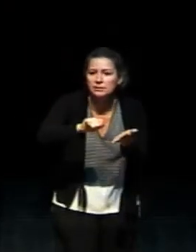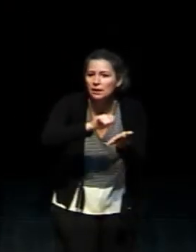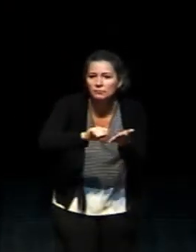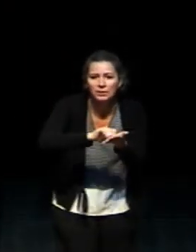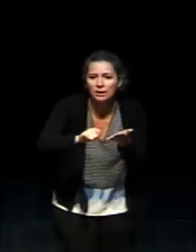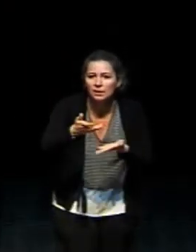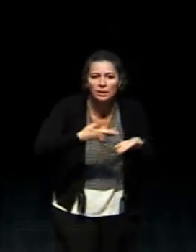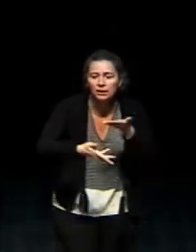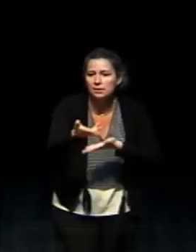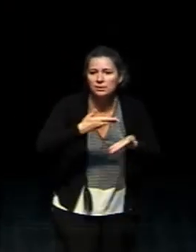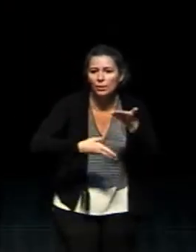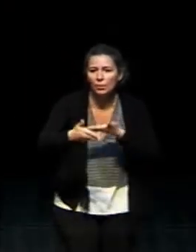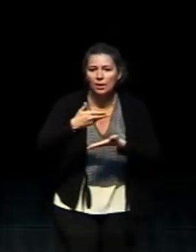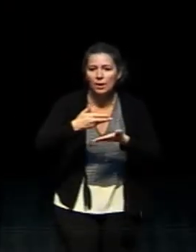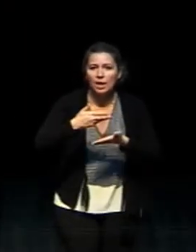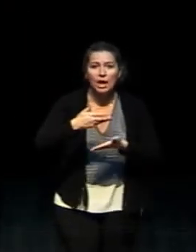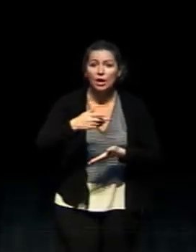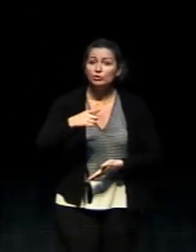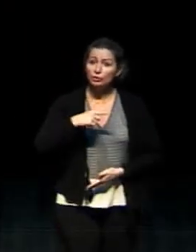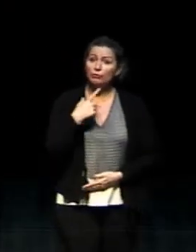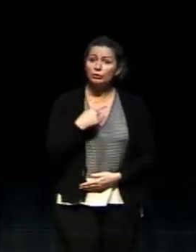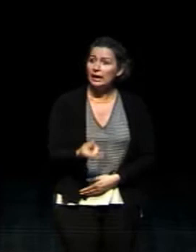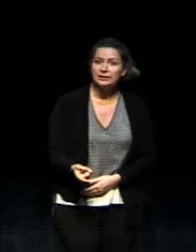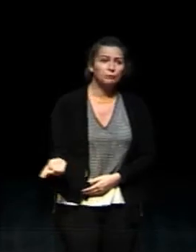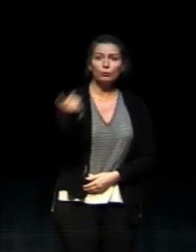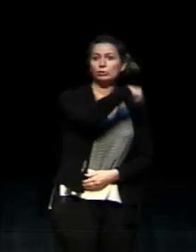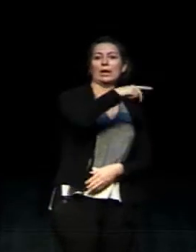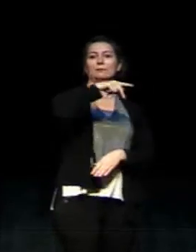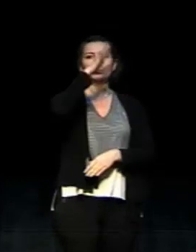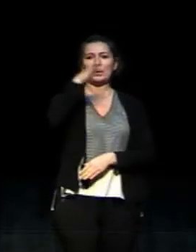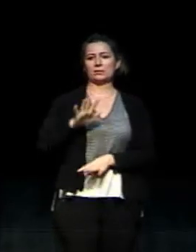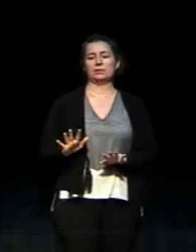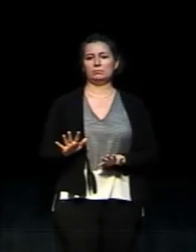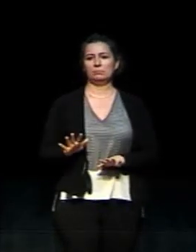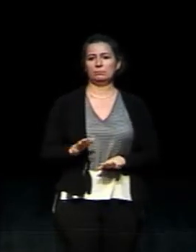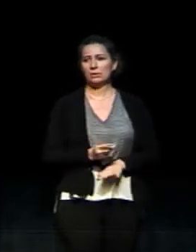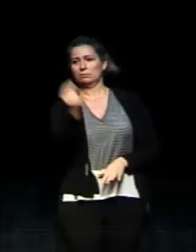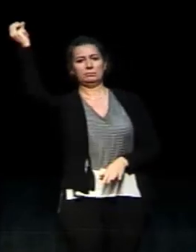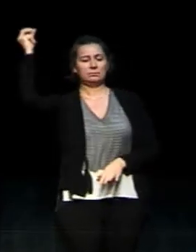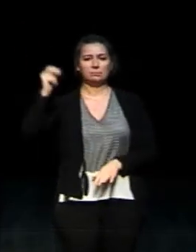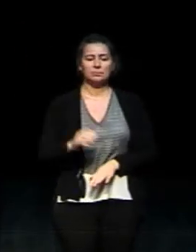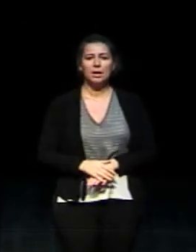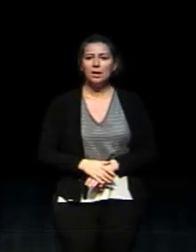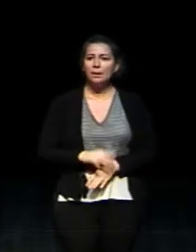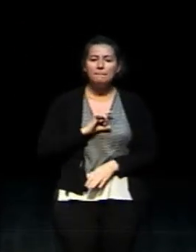sentimento de medo, de ansiedade, e aquilo bloqueou a minha produção, a minha interação. A vontade que eu tinha era de voltar para o Brasil, de sumir,